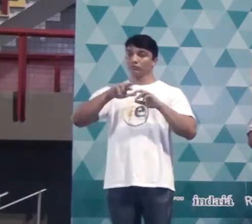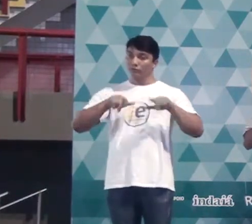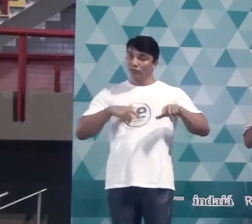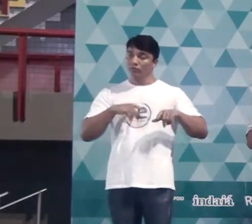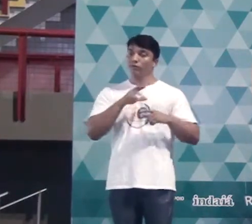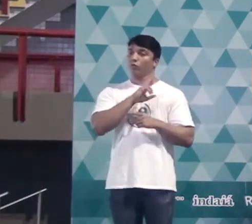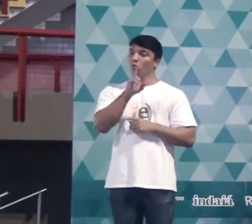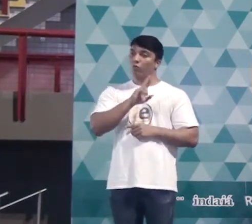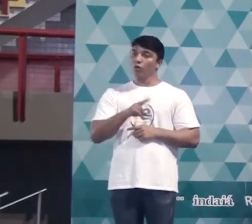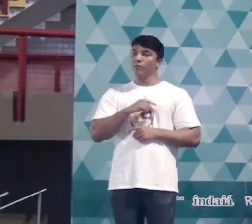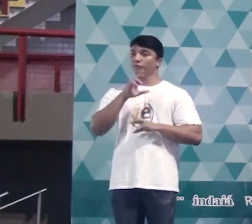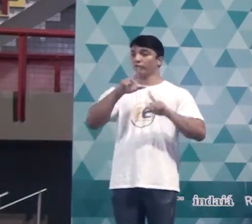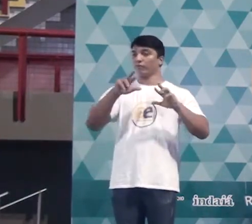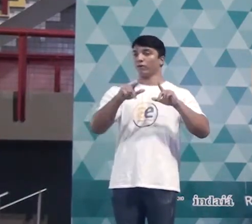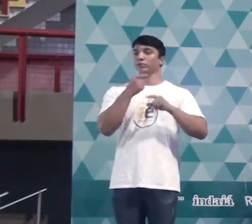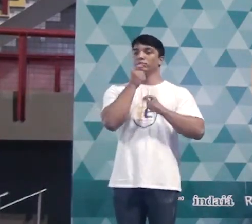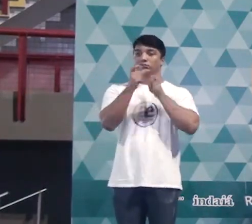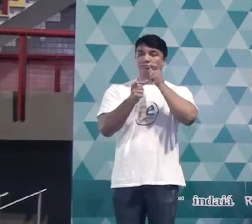manteigueira.